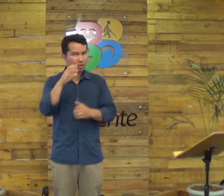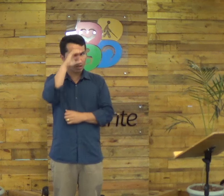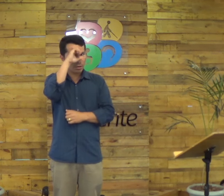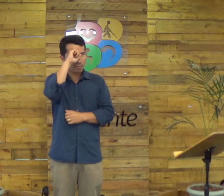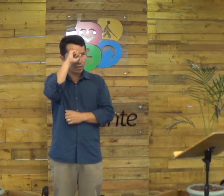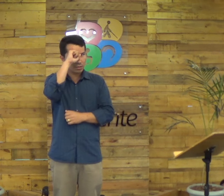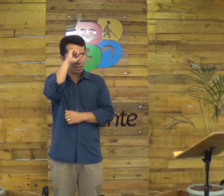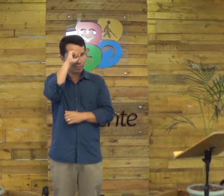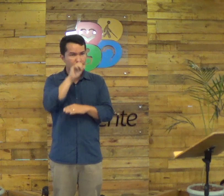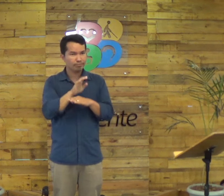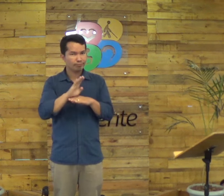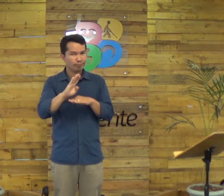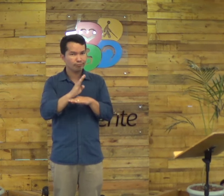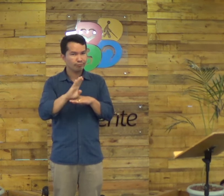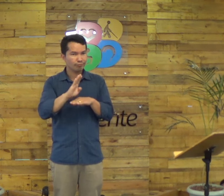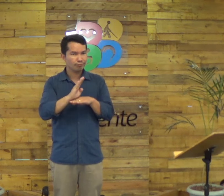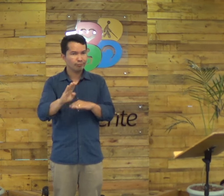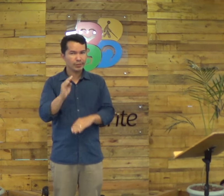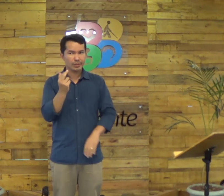se você quer aprender com o Barnabé,